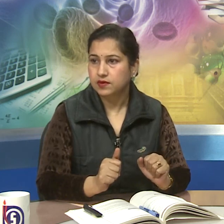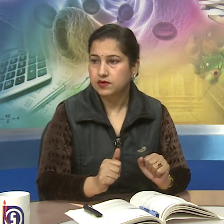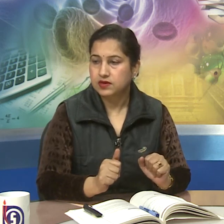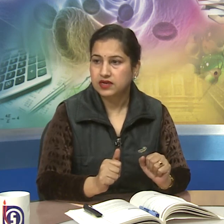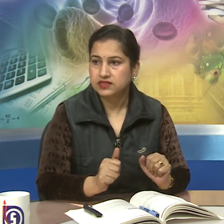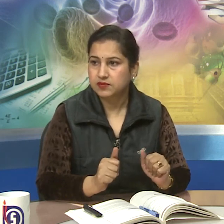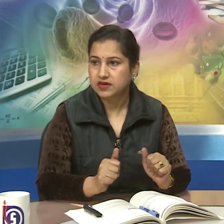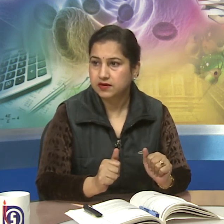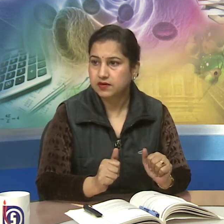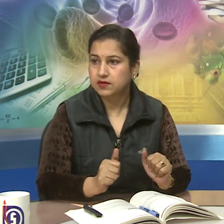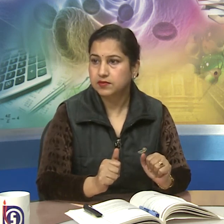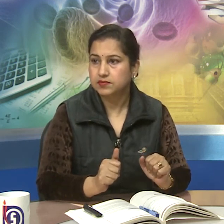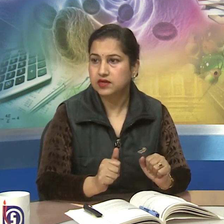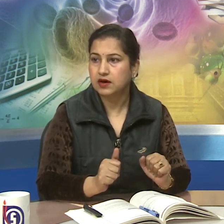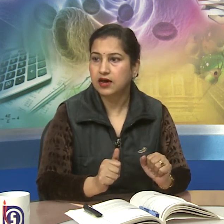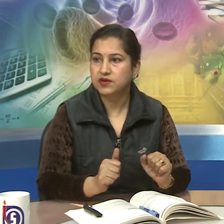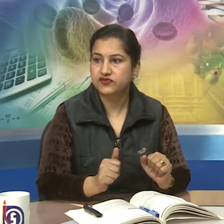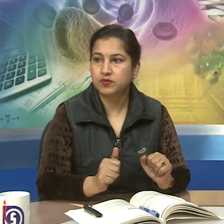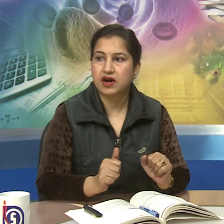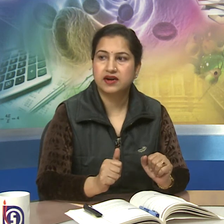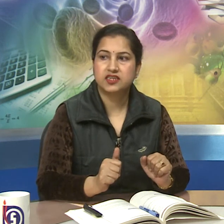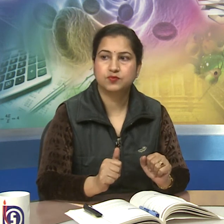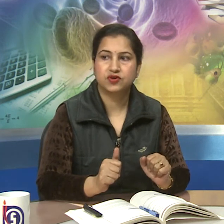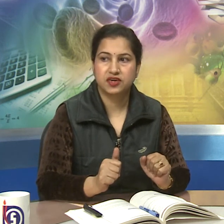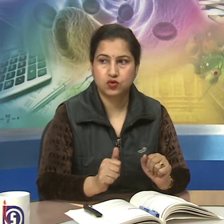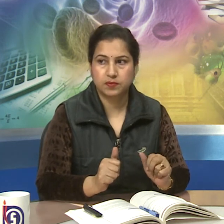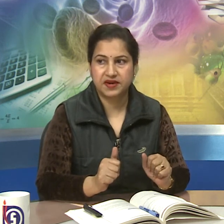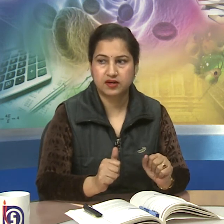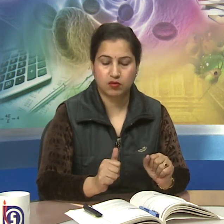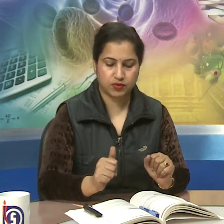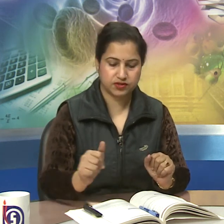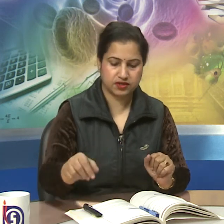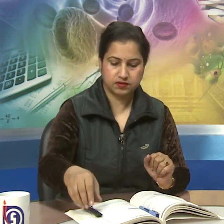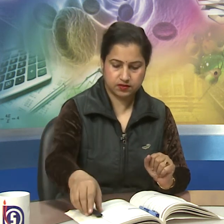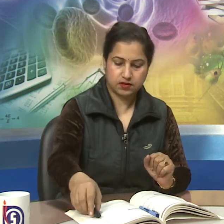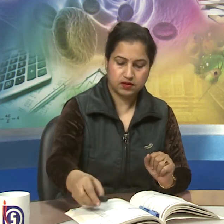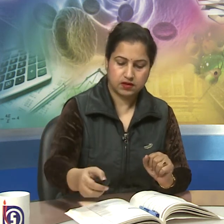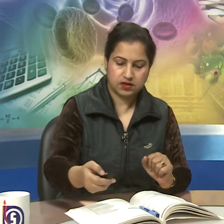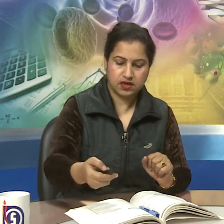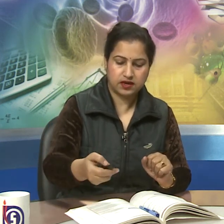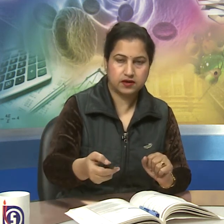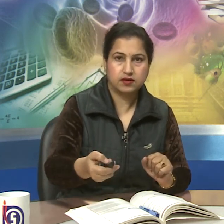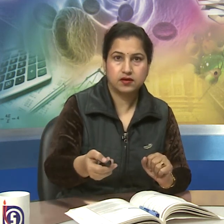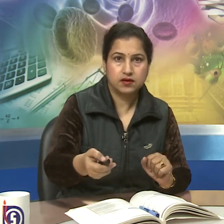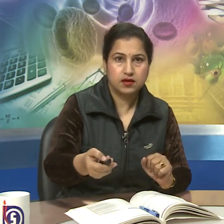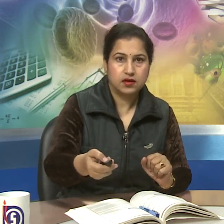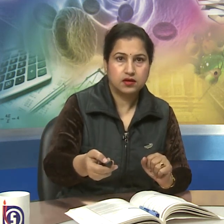कि यह सिबा द गार्बेज फ्रॉम गार्डन सपोर्ट एंड टू द बेस्ट कंपोस्टिंग ठीक है है